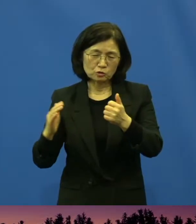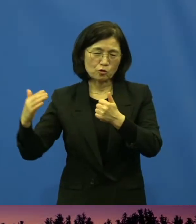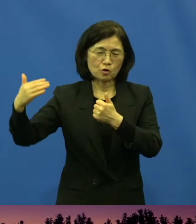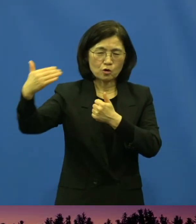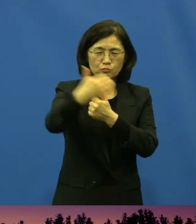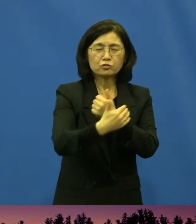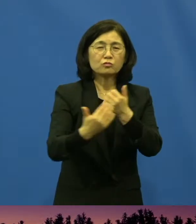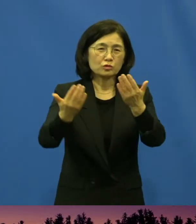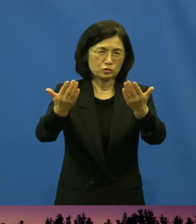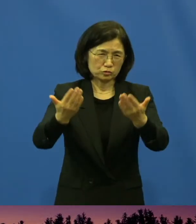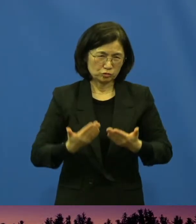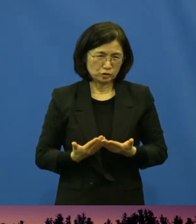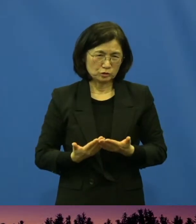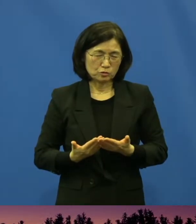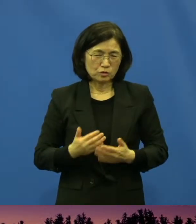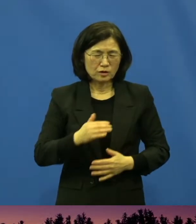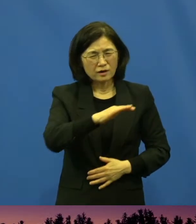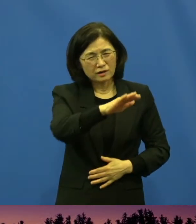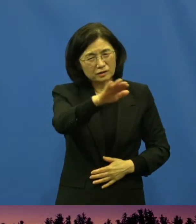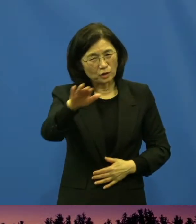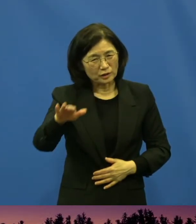않으려고 애를 썼는데